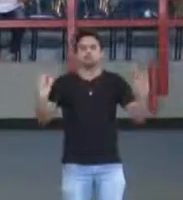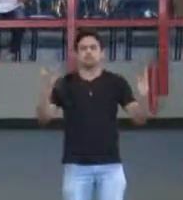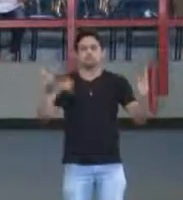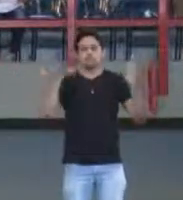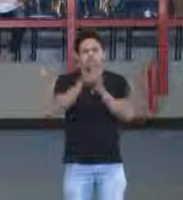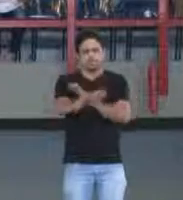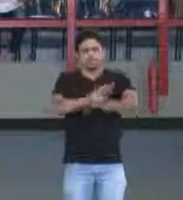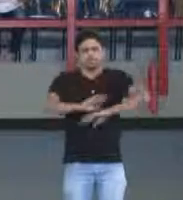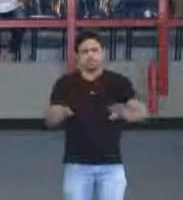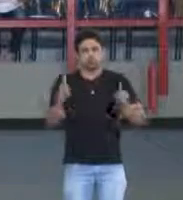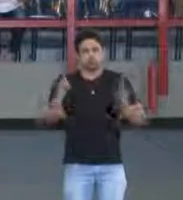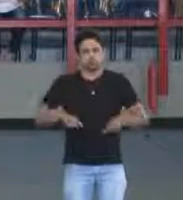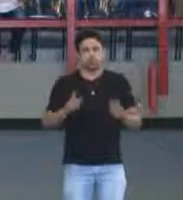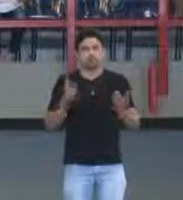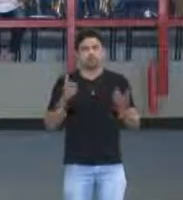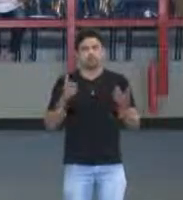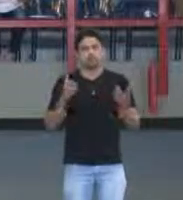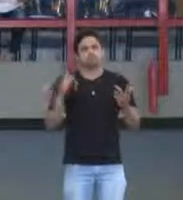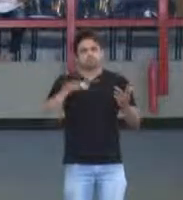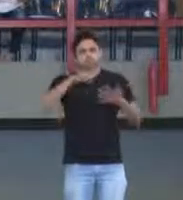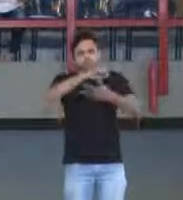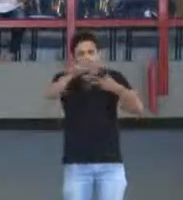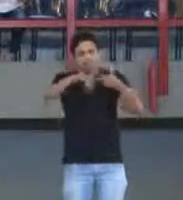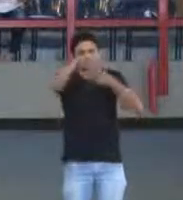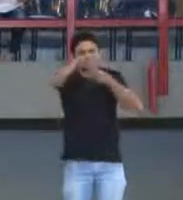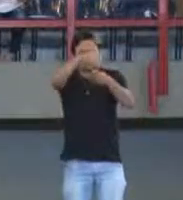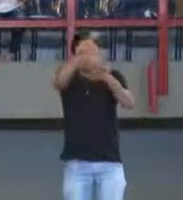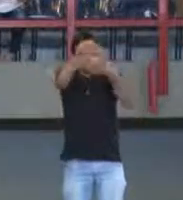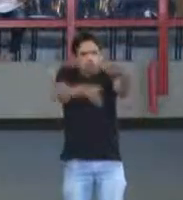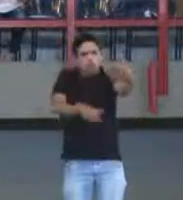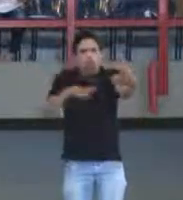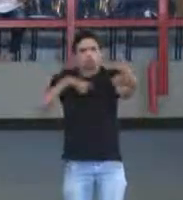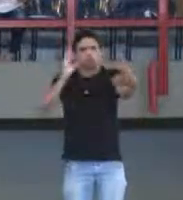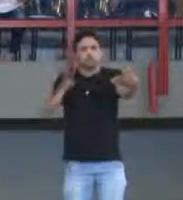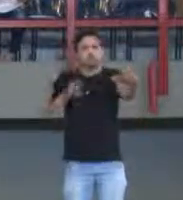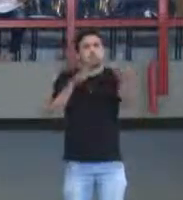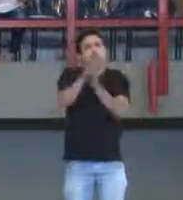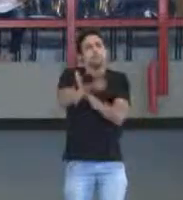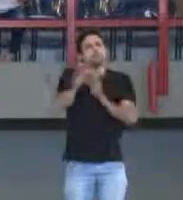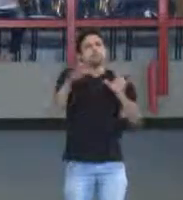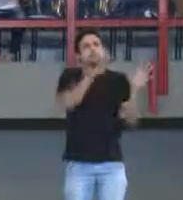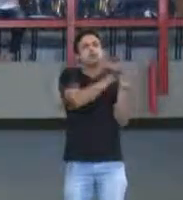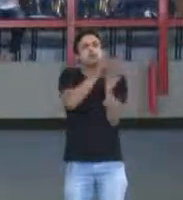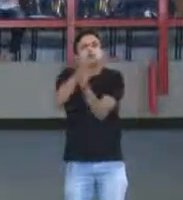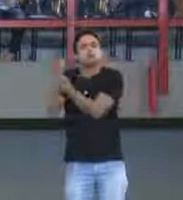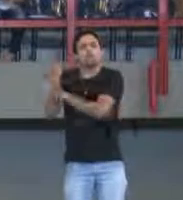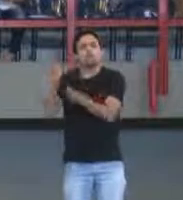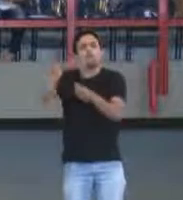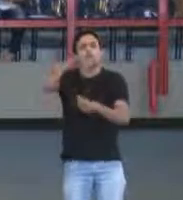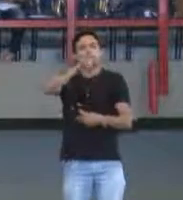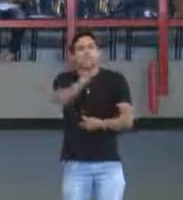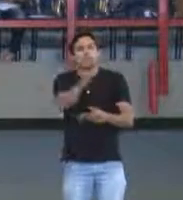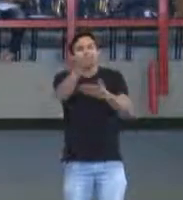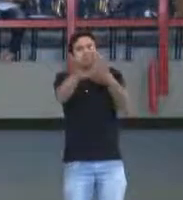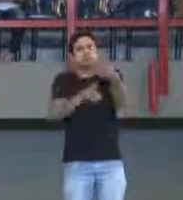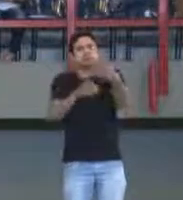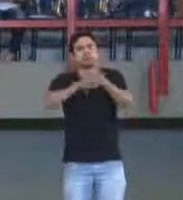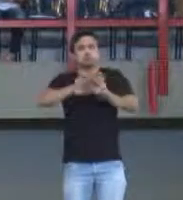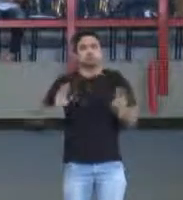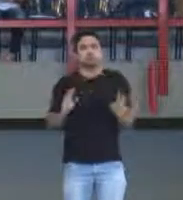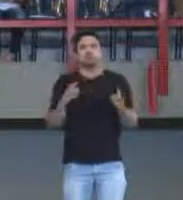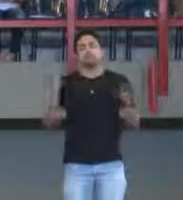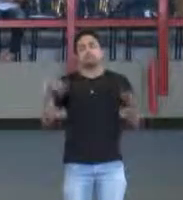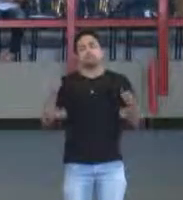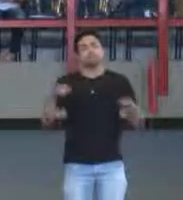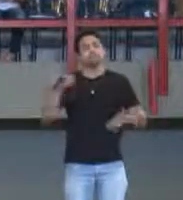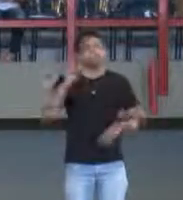mesmo que ele quer saber? Essa questão caiu no Enem, ele pediu só para a gente calcular a média. Exatamente isso